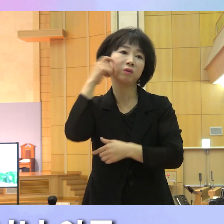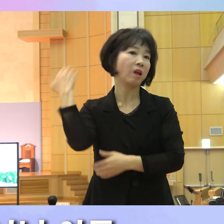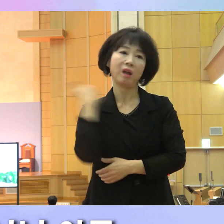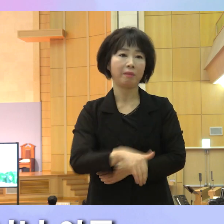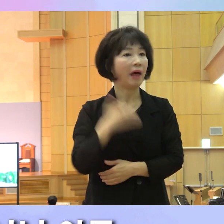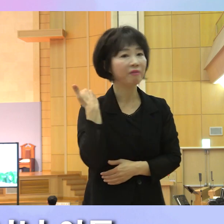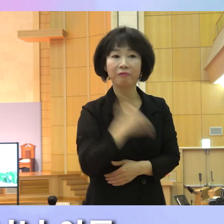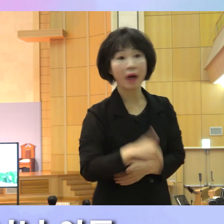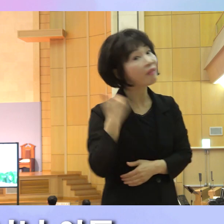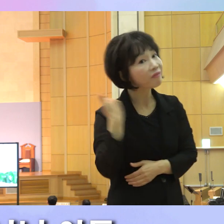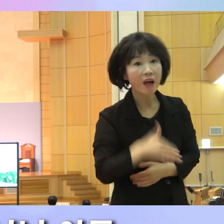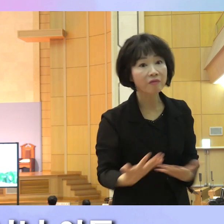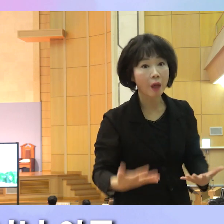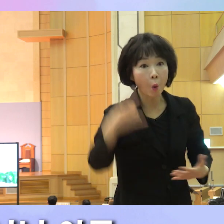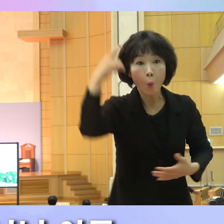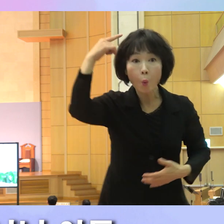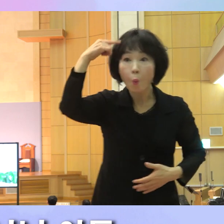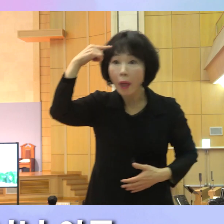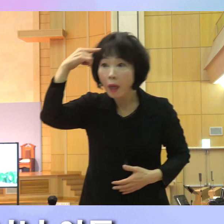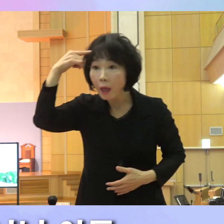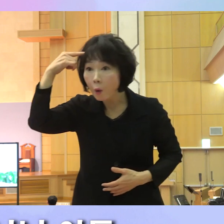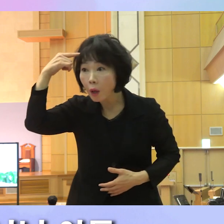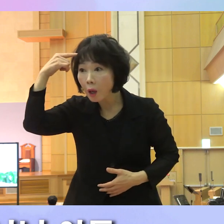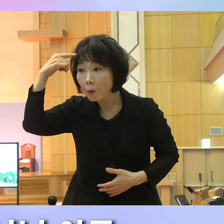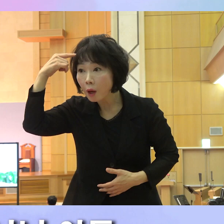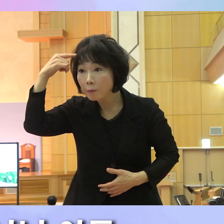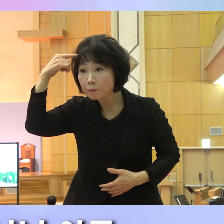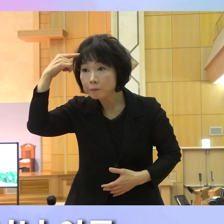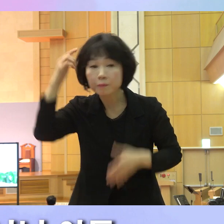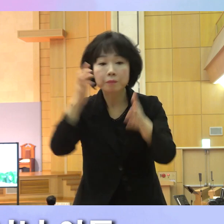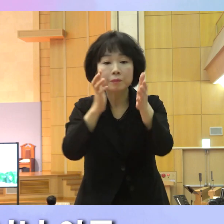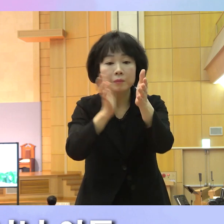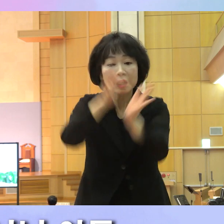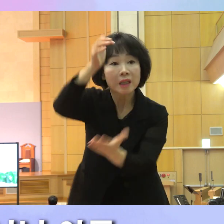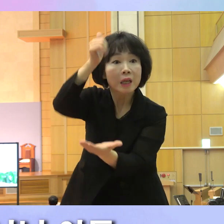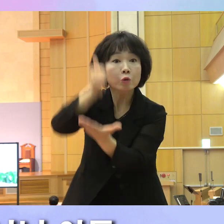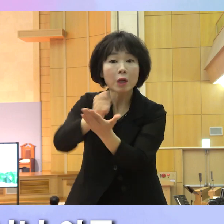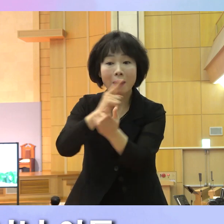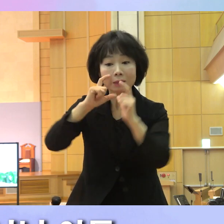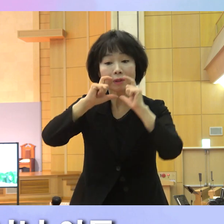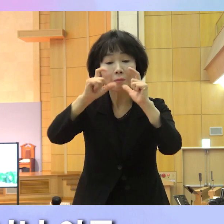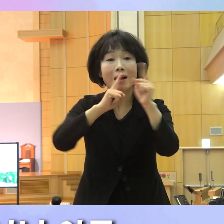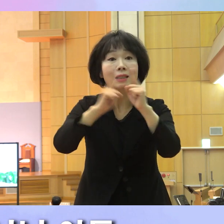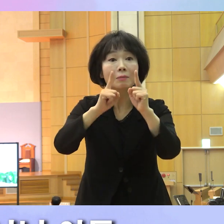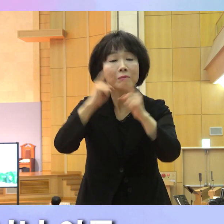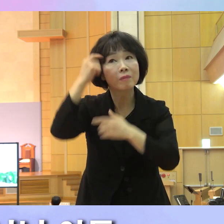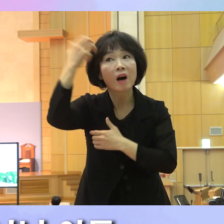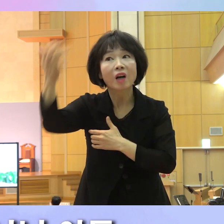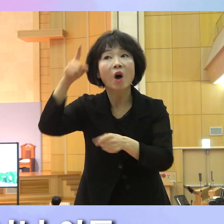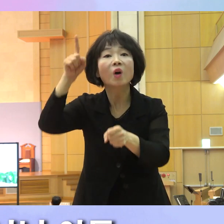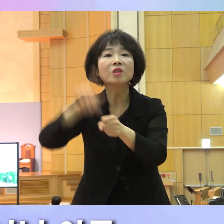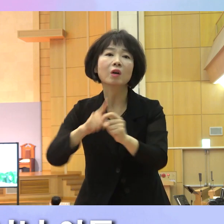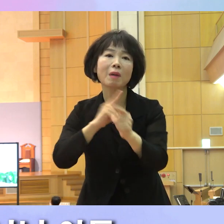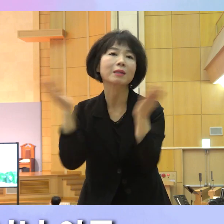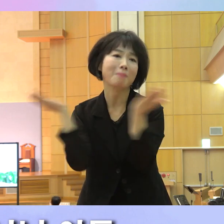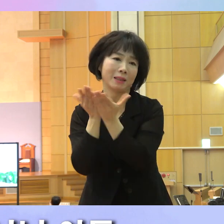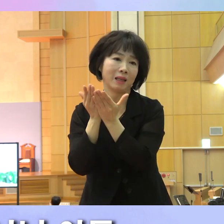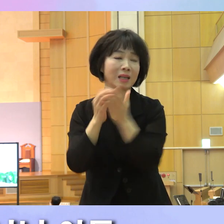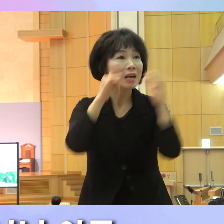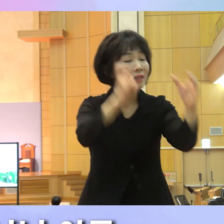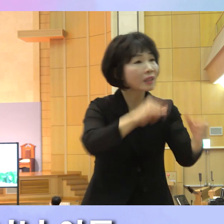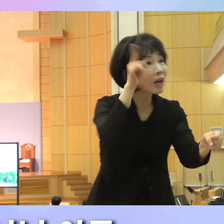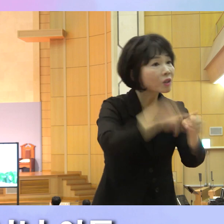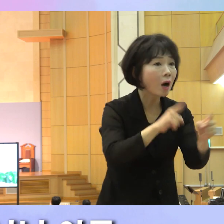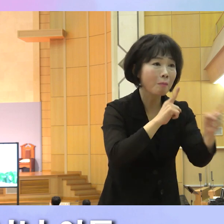없어요. 왜 그러냐? 주님이 하신 말씀은 영적인 말씀이지 세상적인 말씀이 아니거든요. 그러니까